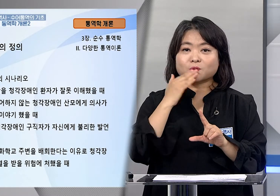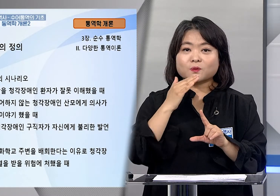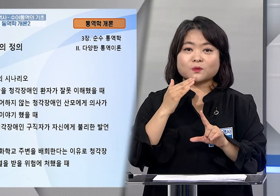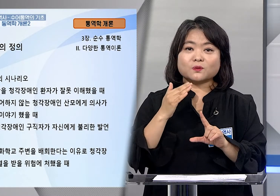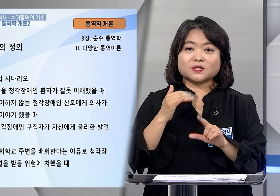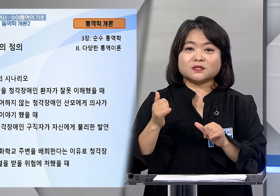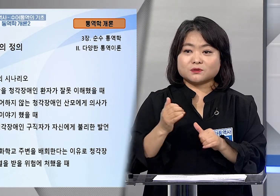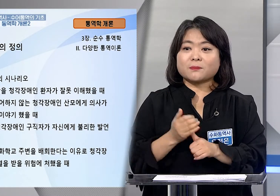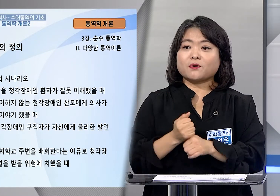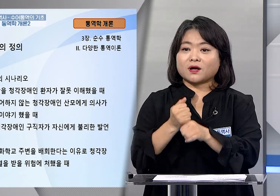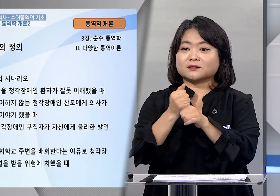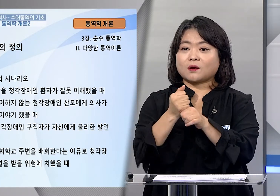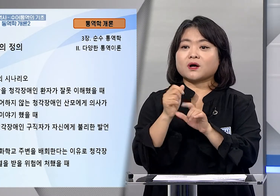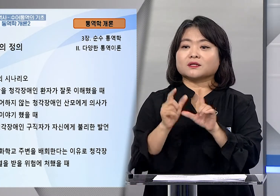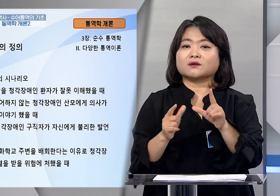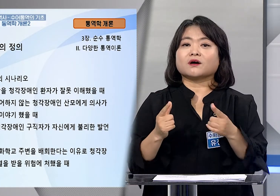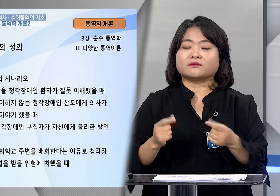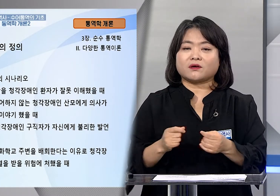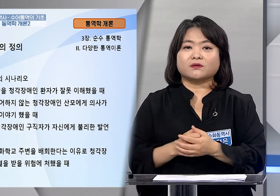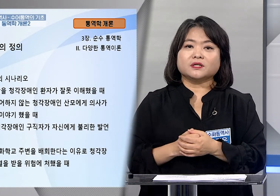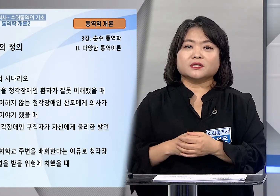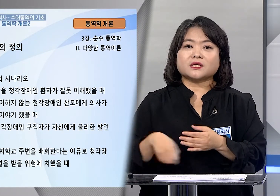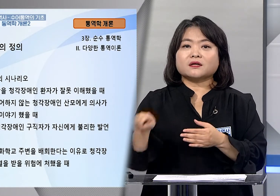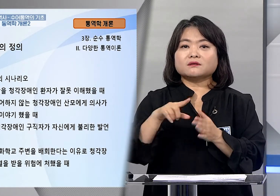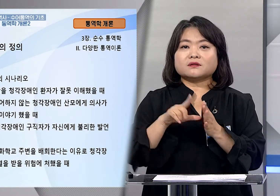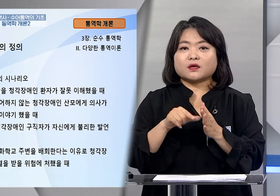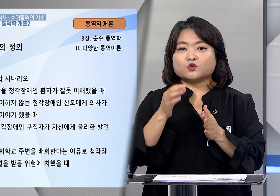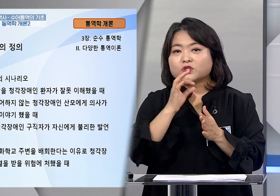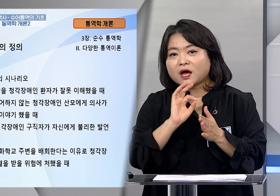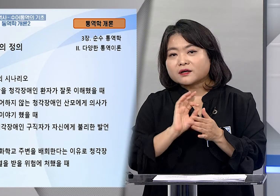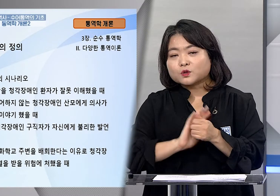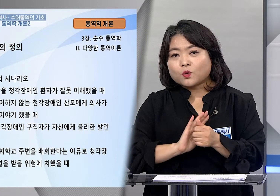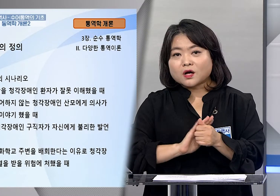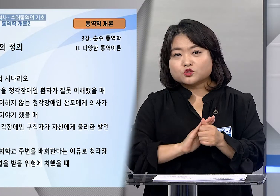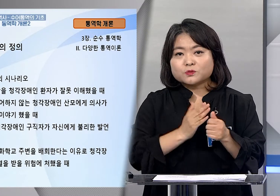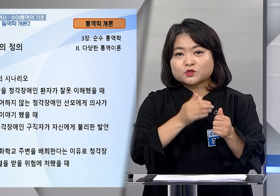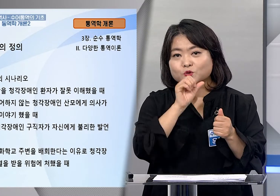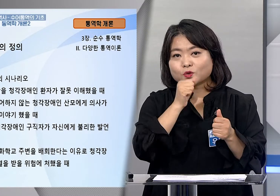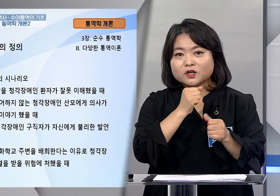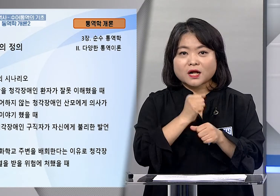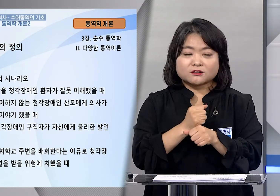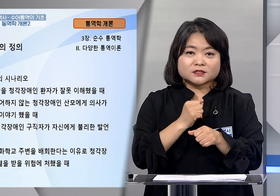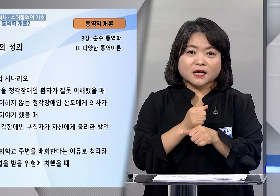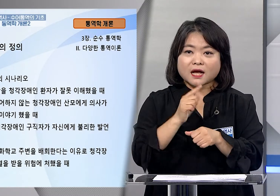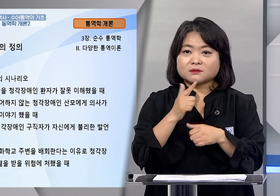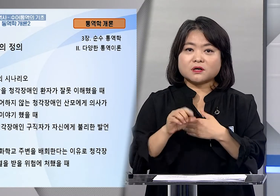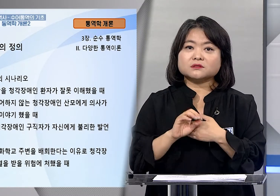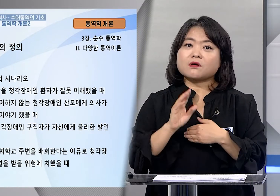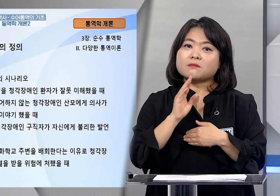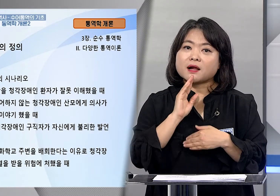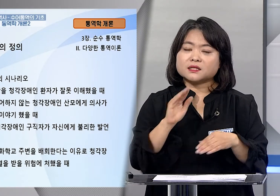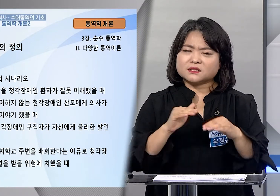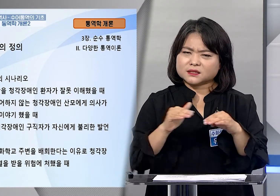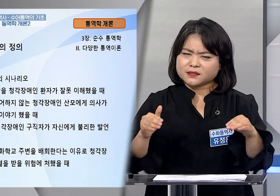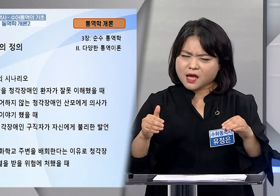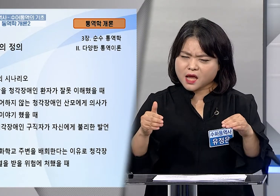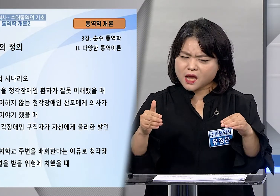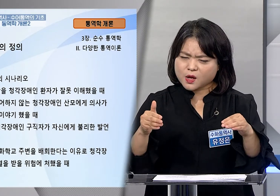농인이 잡혀간 상황인 것 같아요. 자, 이럴 때 유리하게 도와주면서 통역을 할 것인가 아니면 정말 있는 그대로